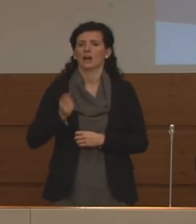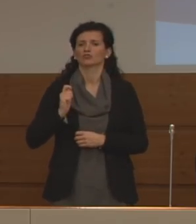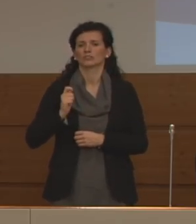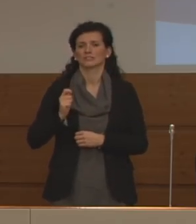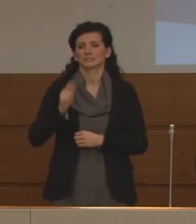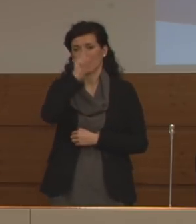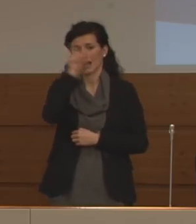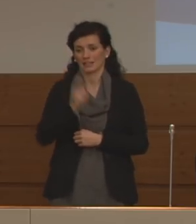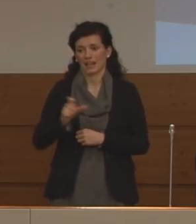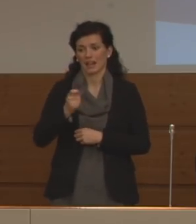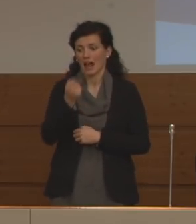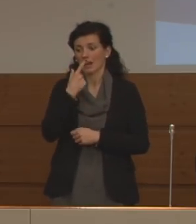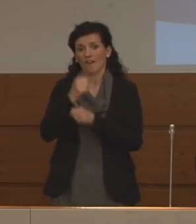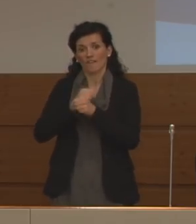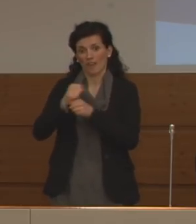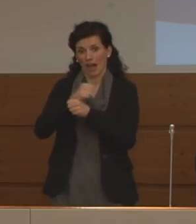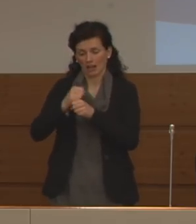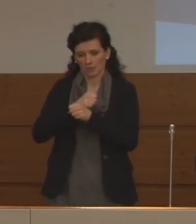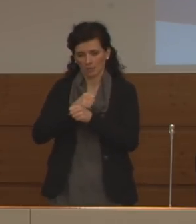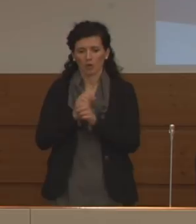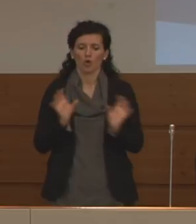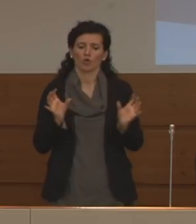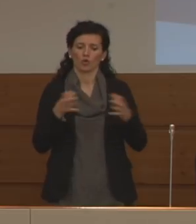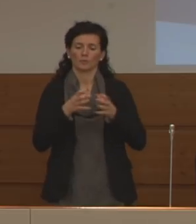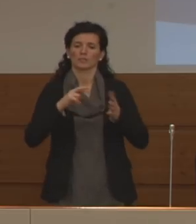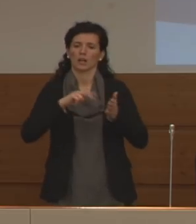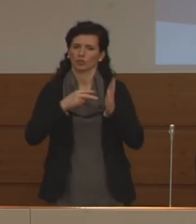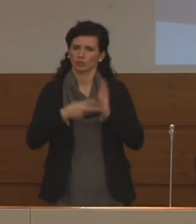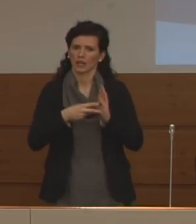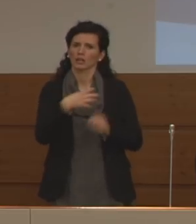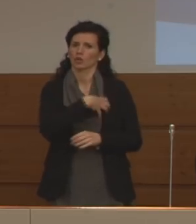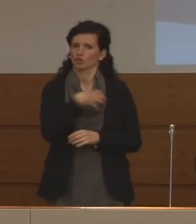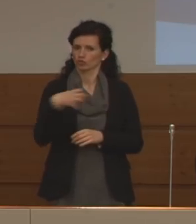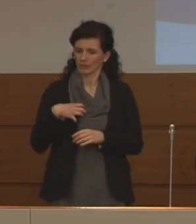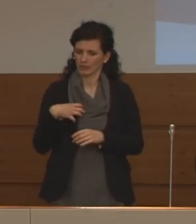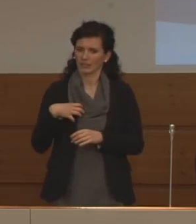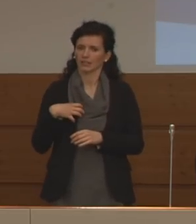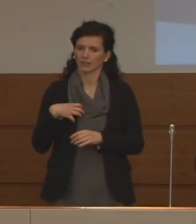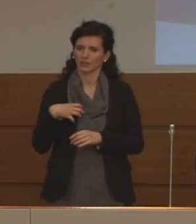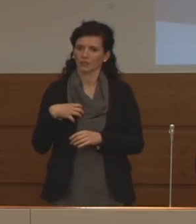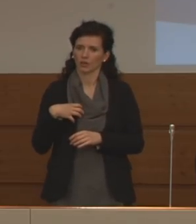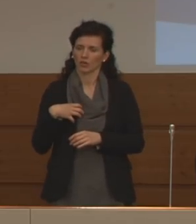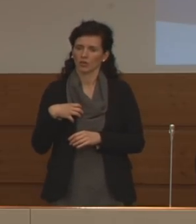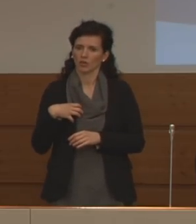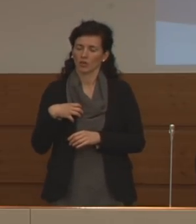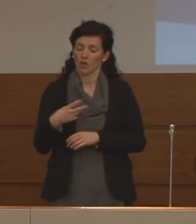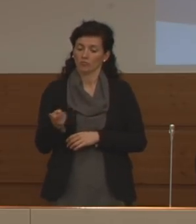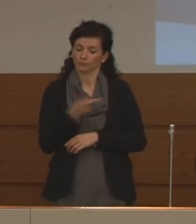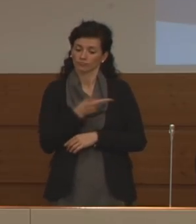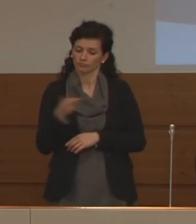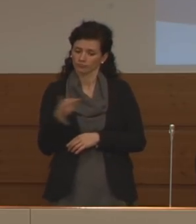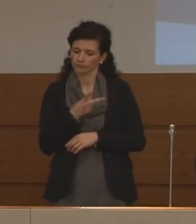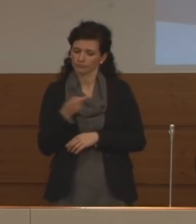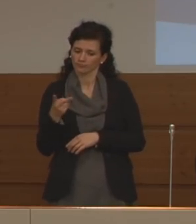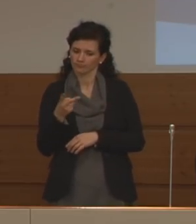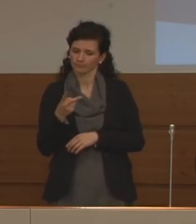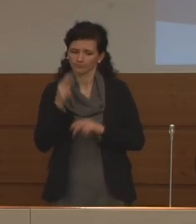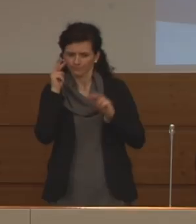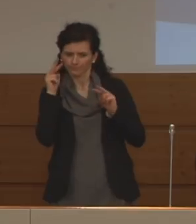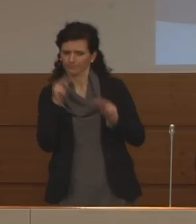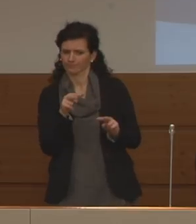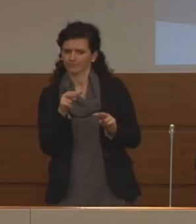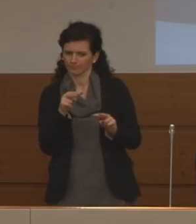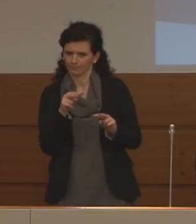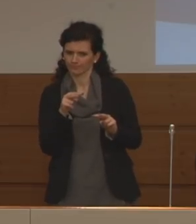farmaco il comitato tecnico scientifico prendono in considerazione